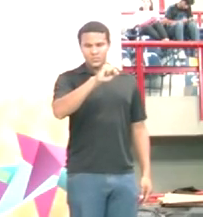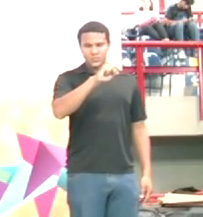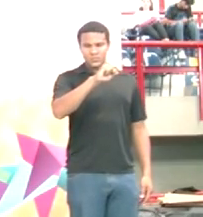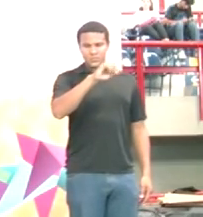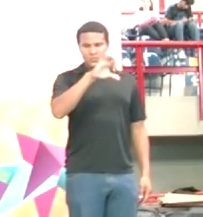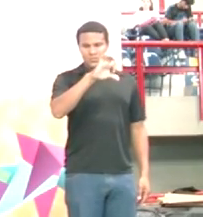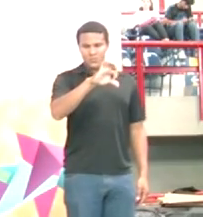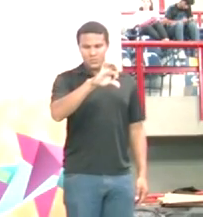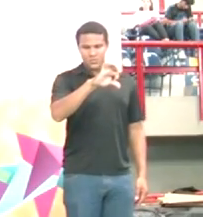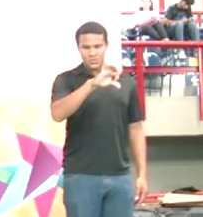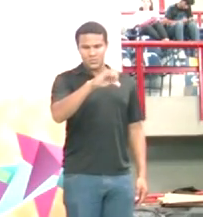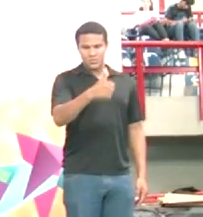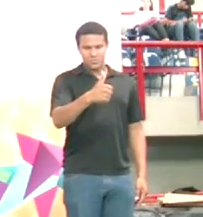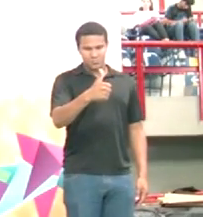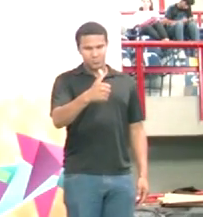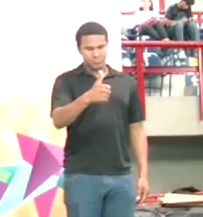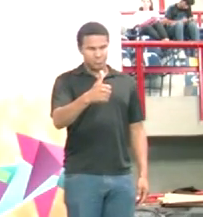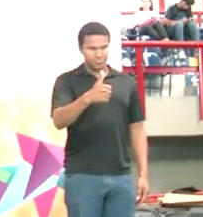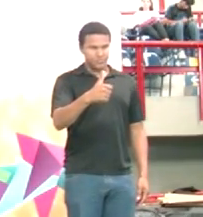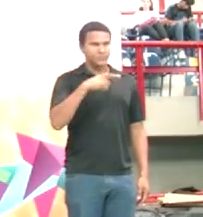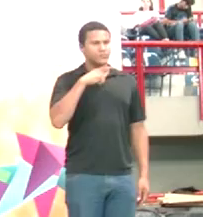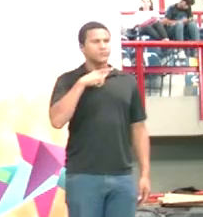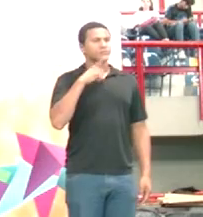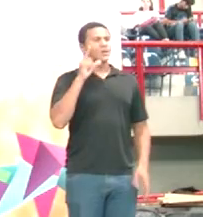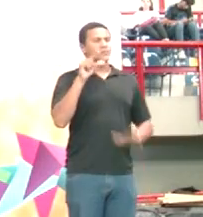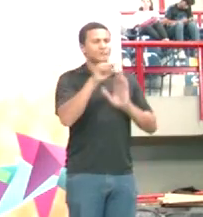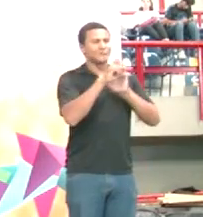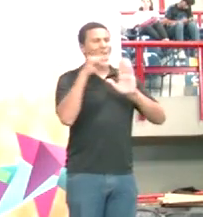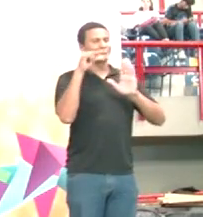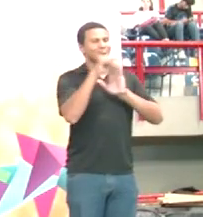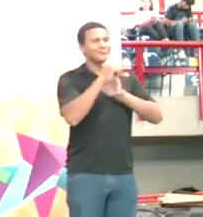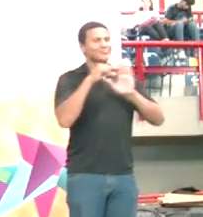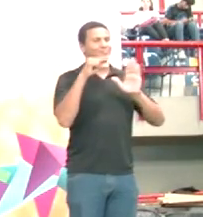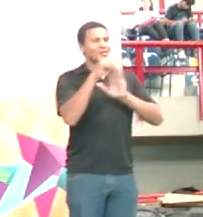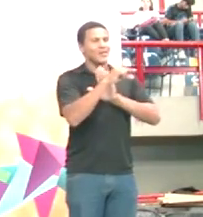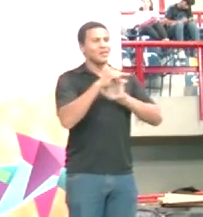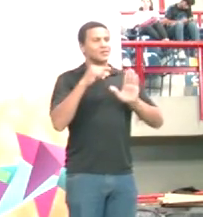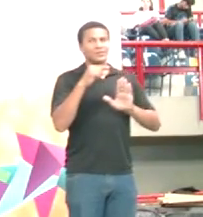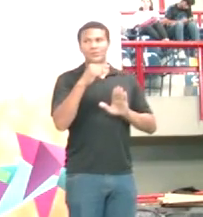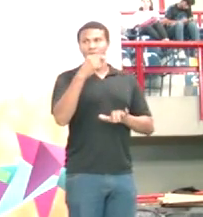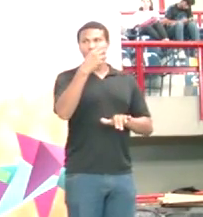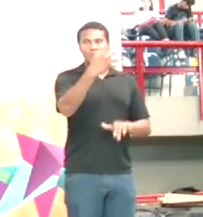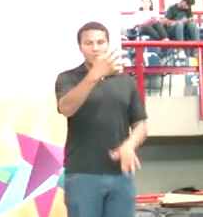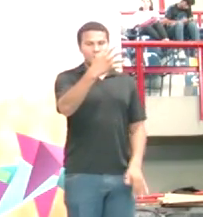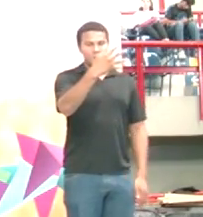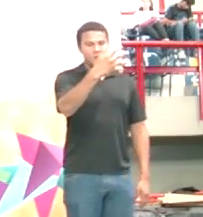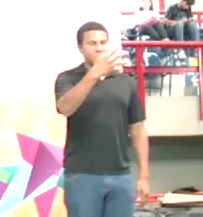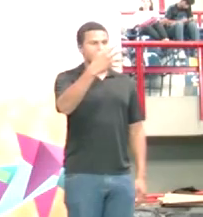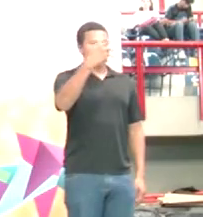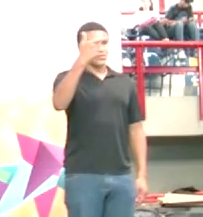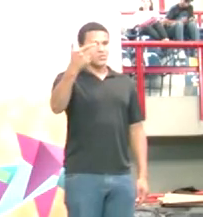Havia um artigo que era o 42. Eu estou offline por enquanto.